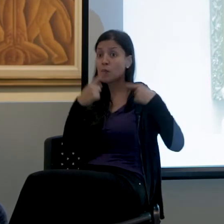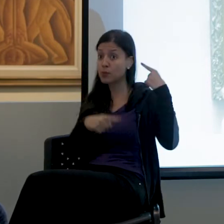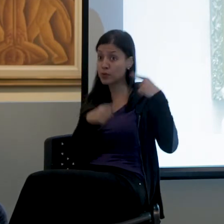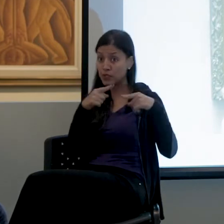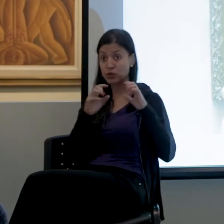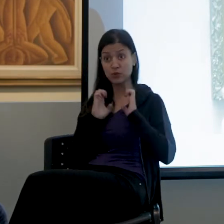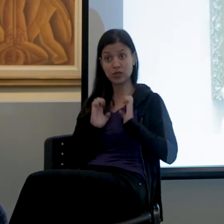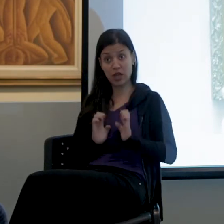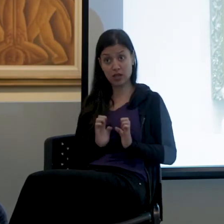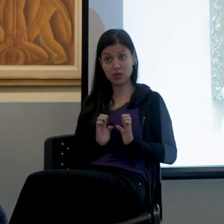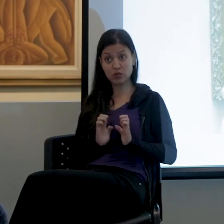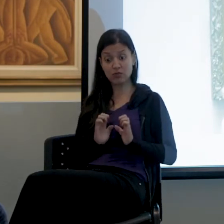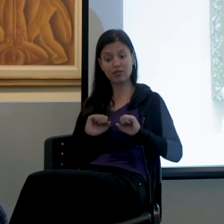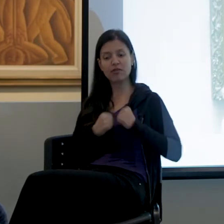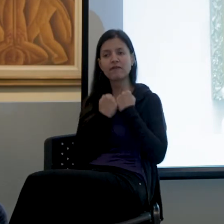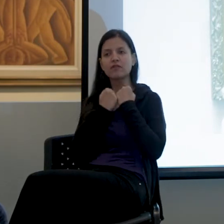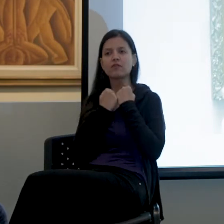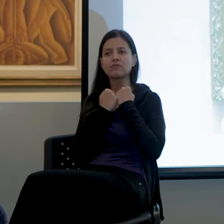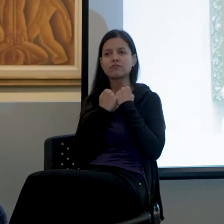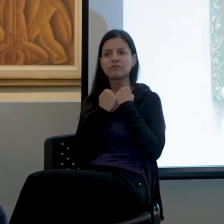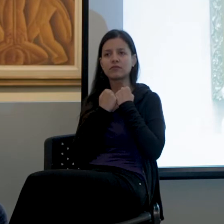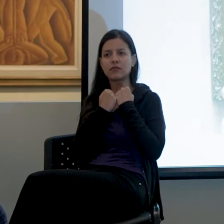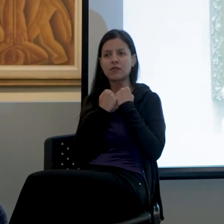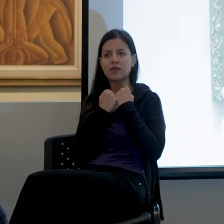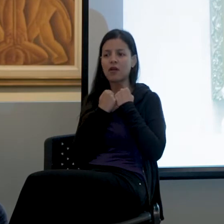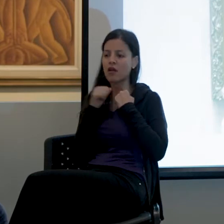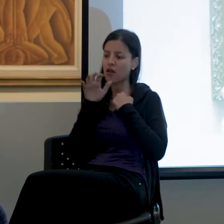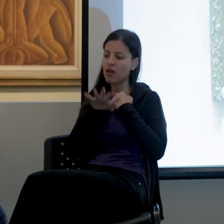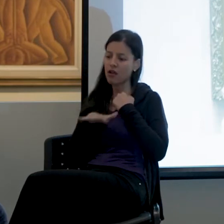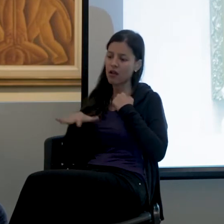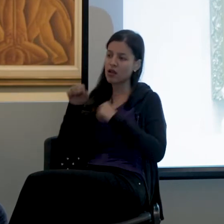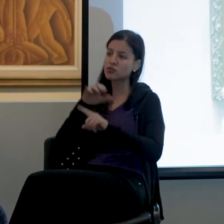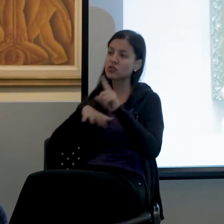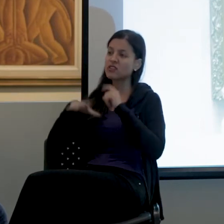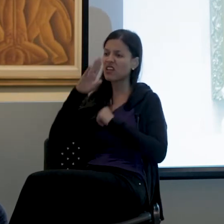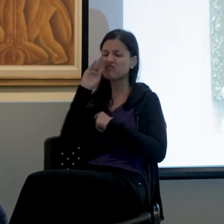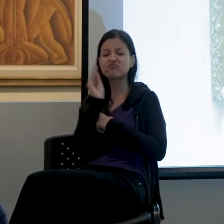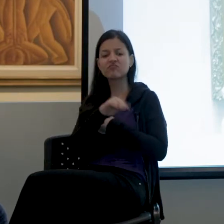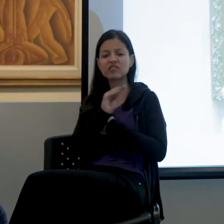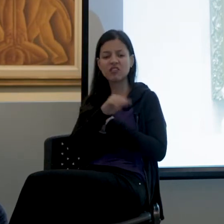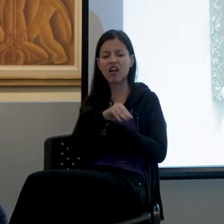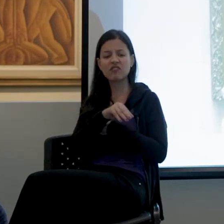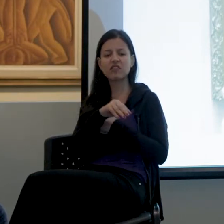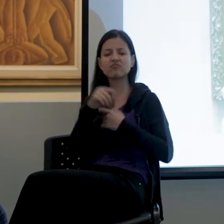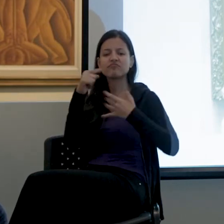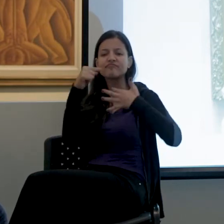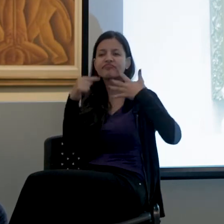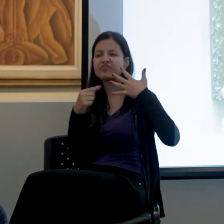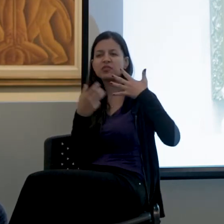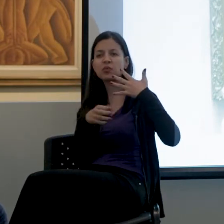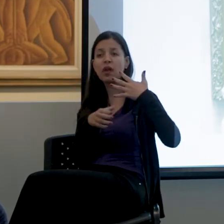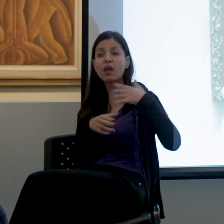ético sobre tudo aquilo que a sociedade que os desprezava.